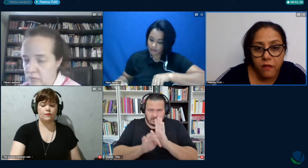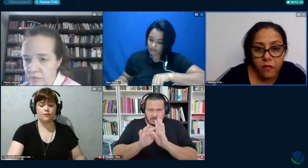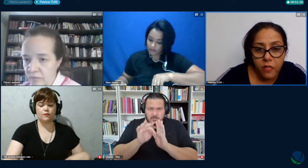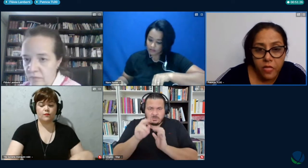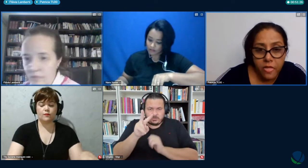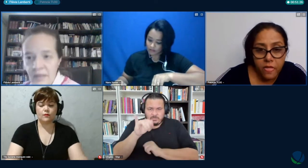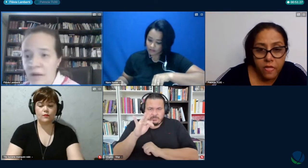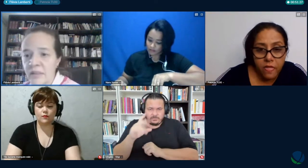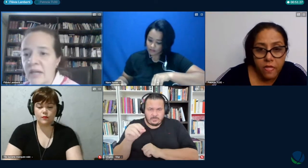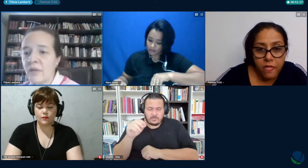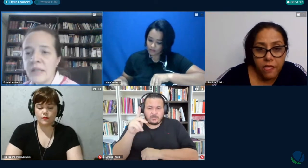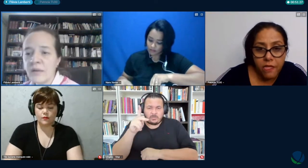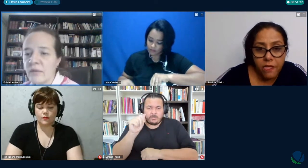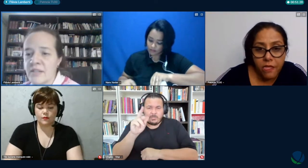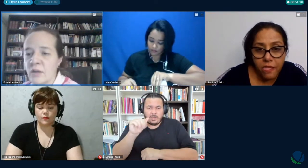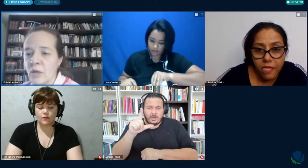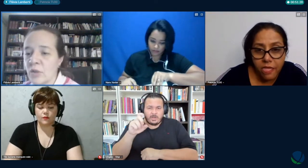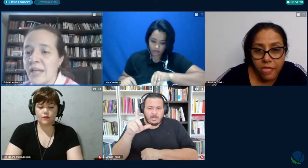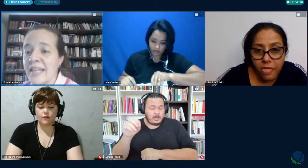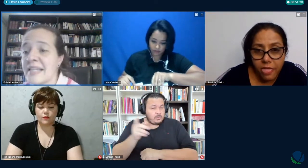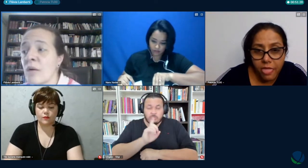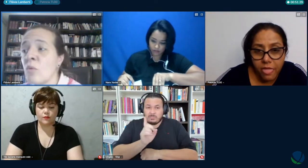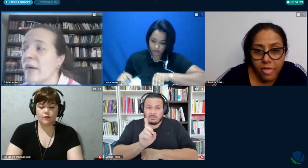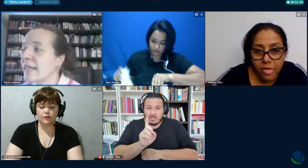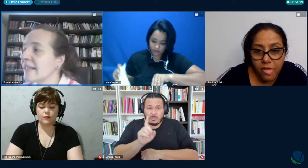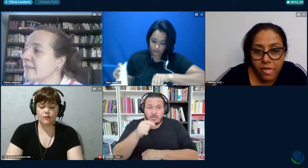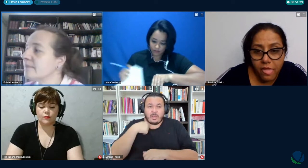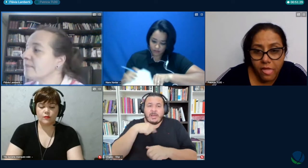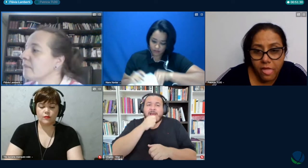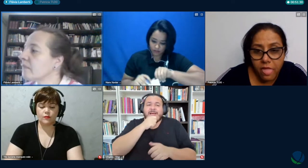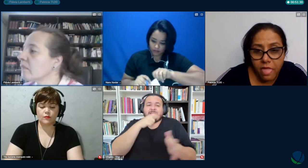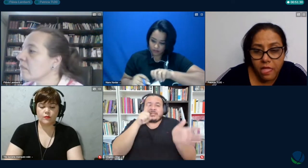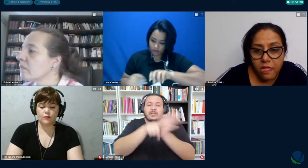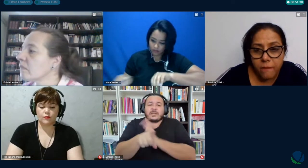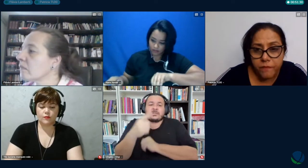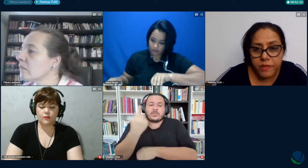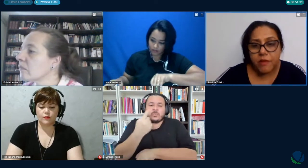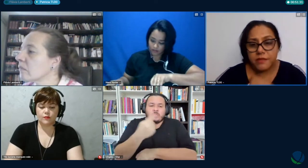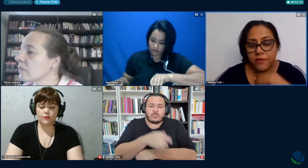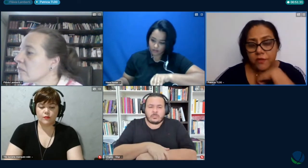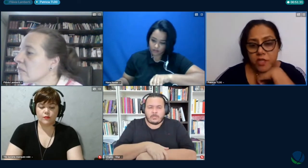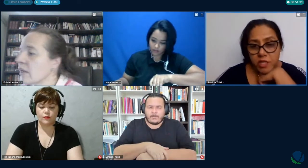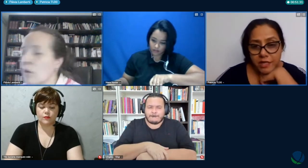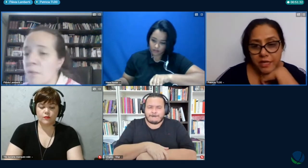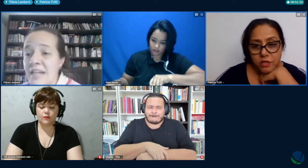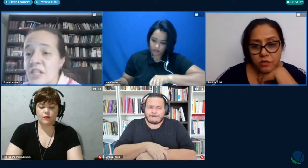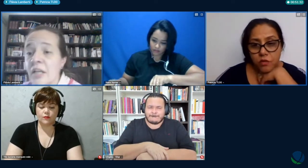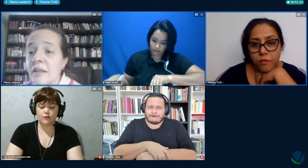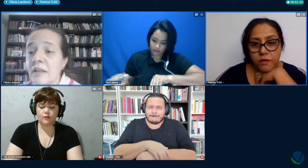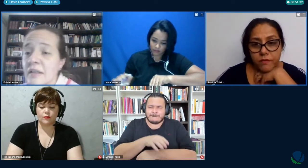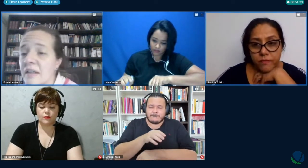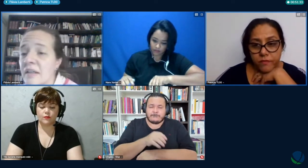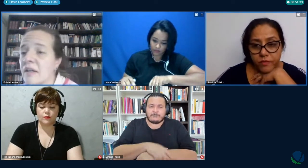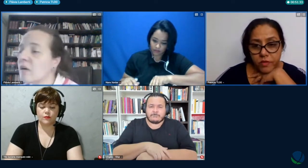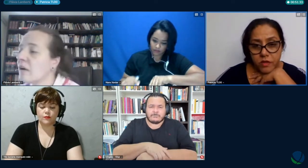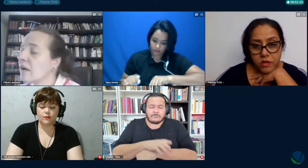essa? Não. Isso, eu tô na questão 1 ainda. Não, é que você falou ficha 3.